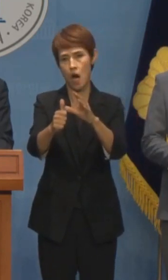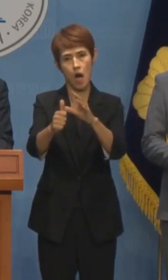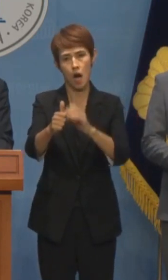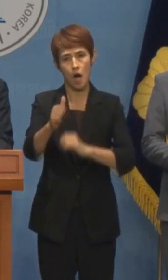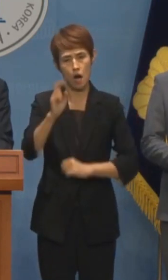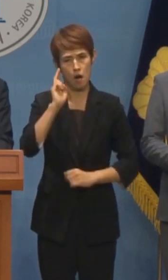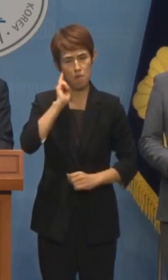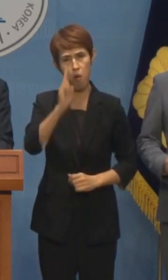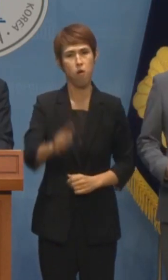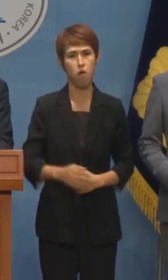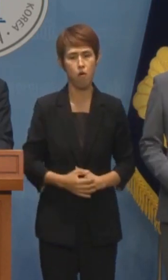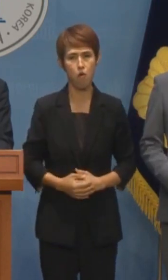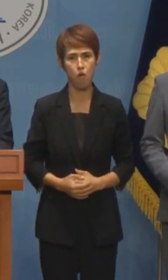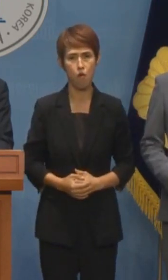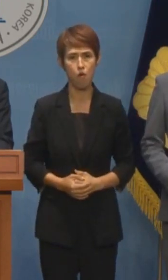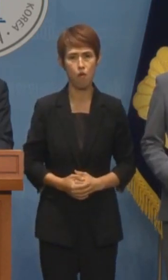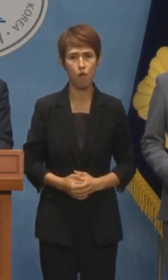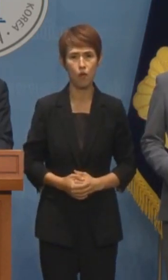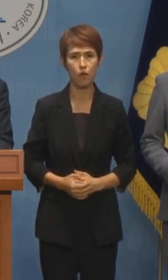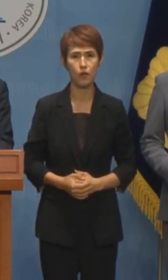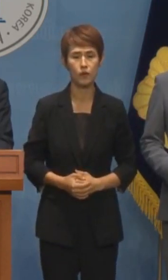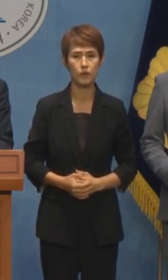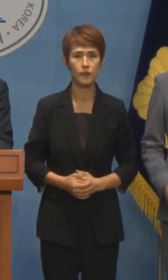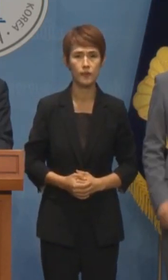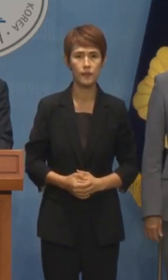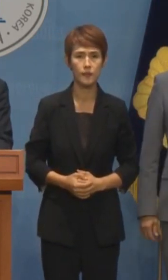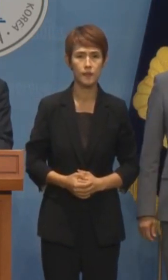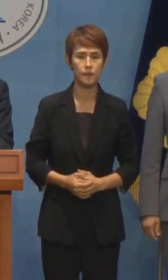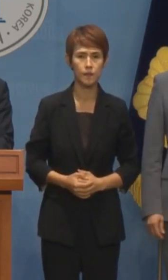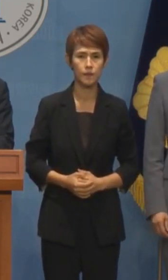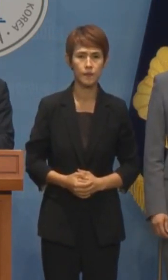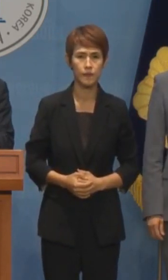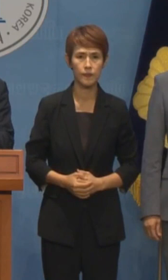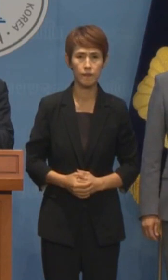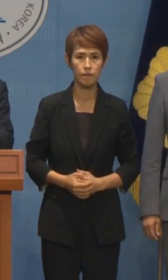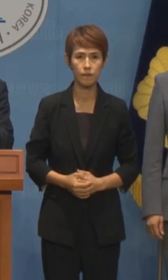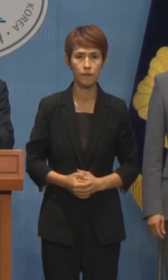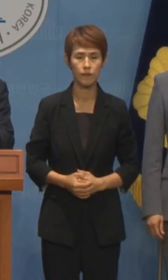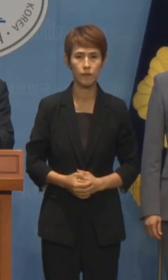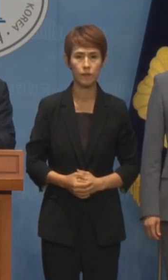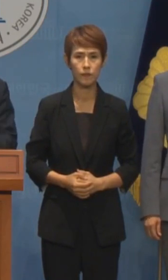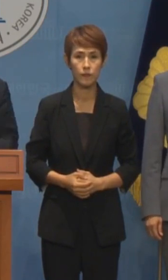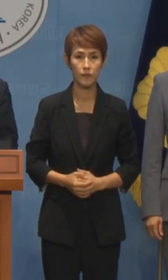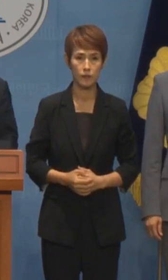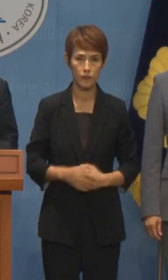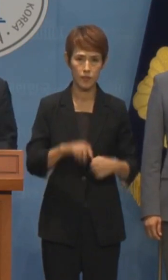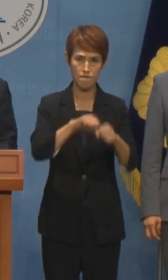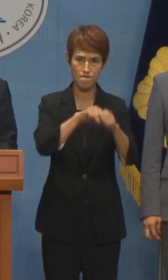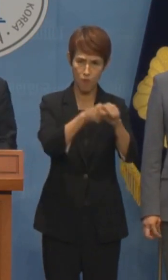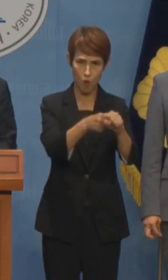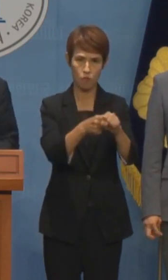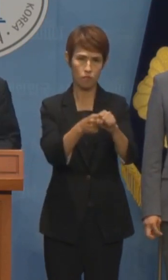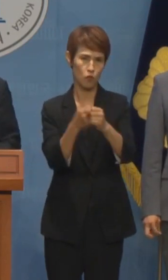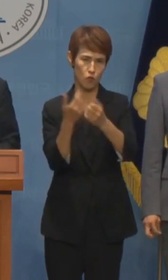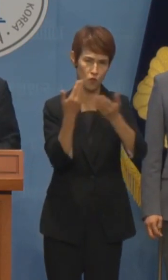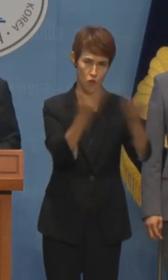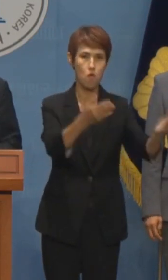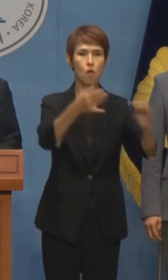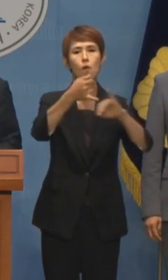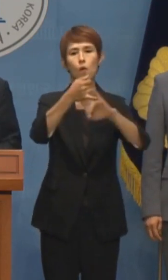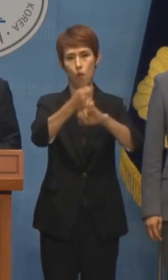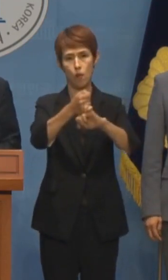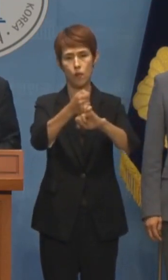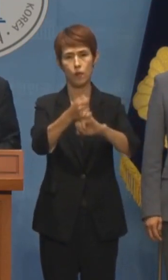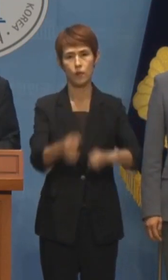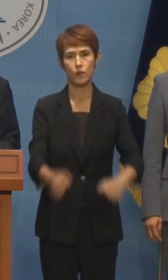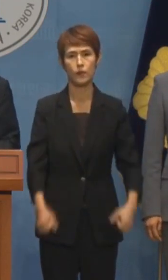풍조가 끝을 향해 달리고 있는 것 같습니다. 반드시 이에 대한 상응하는 처벌을 반드시 하겠다라는